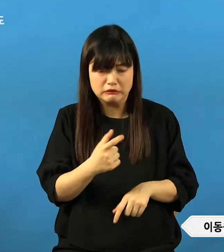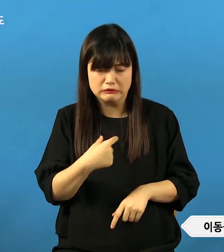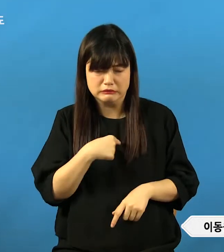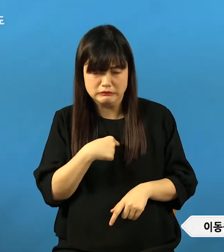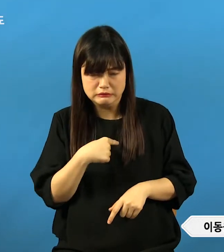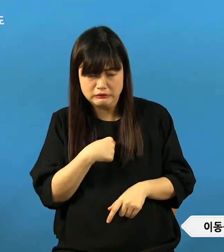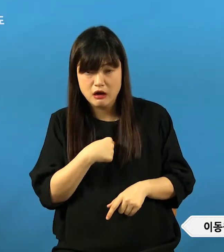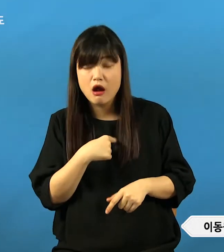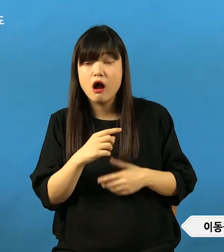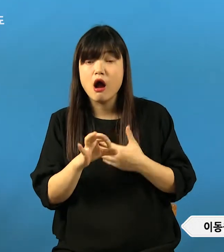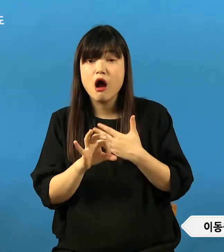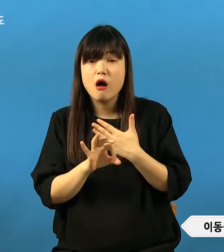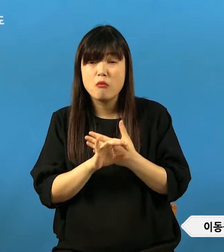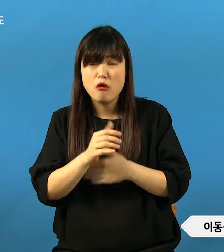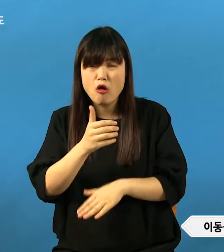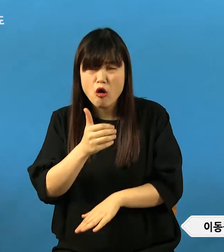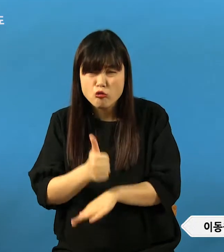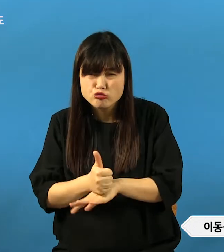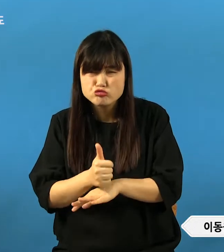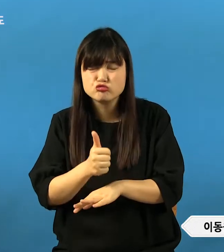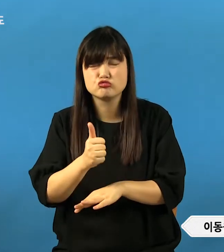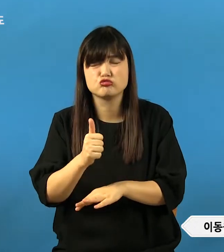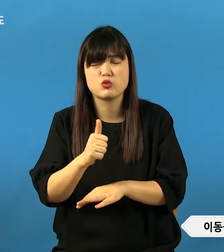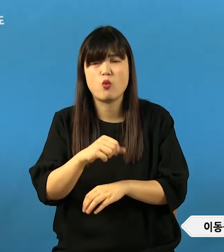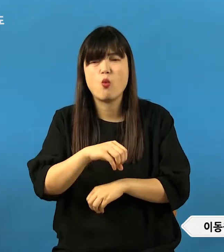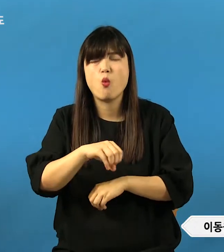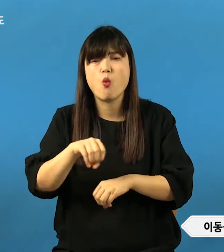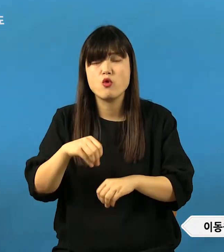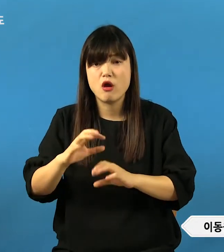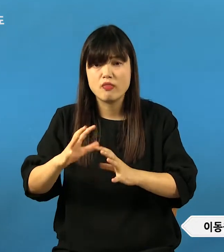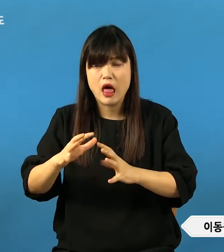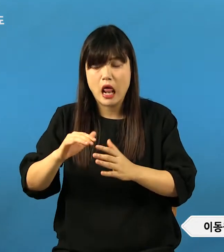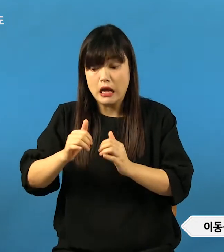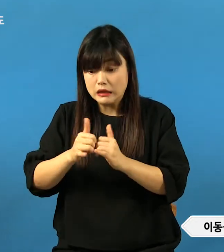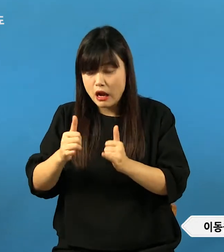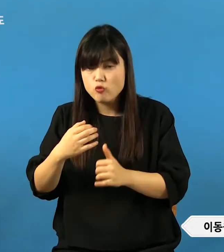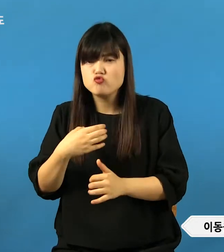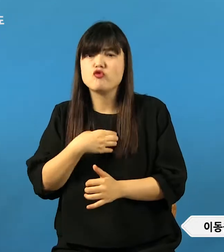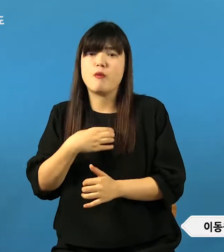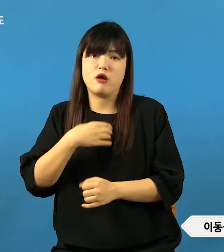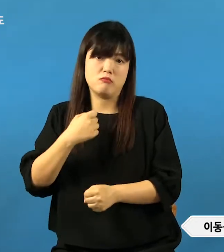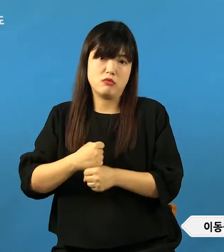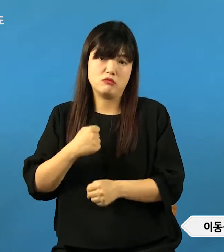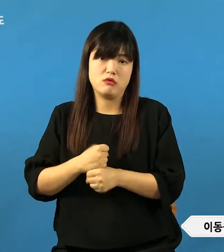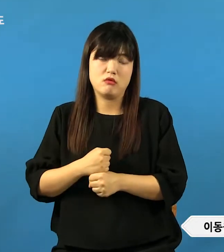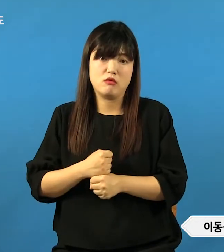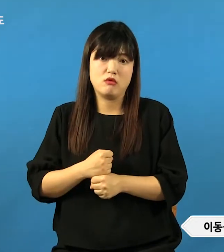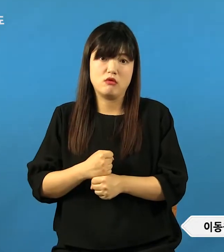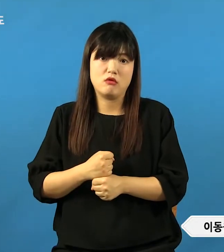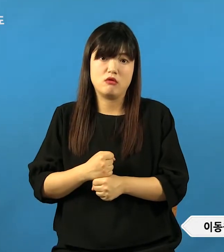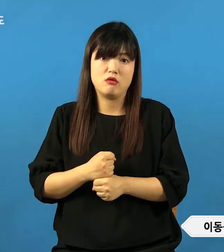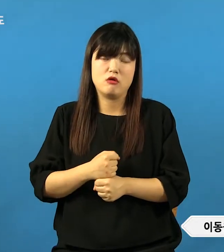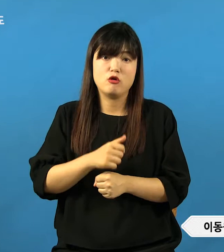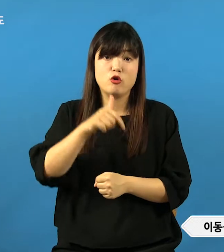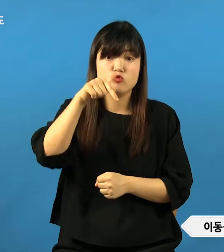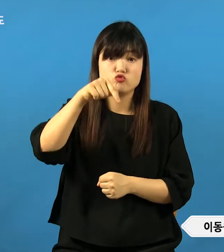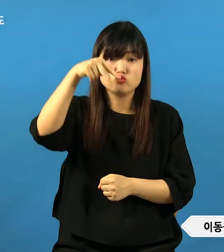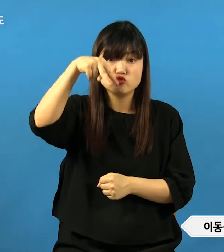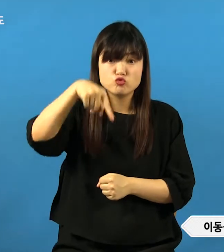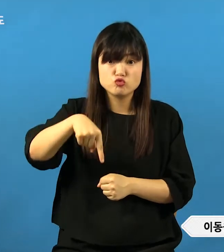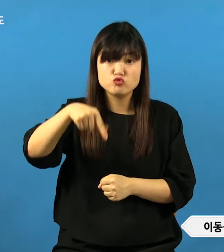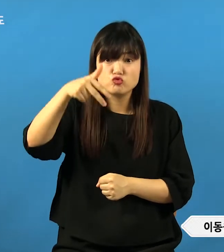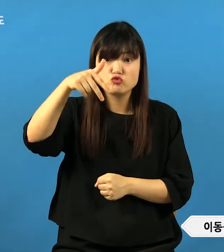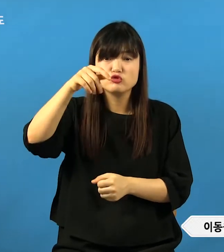때 그런 민족주의는 우리를 오히려 위험하게 할 수가 있습니다. 이런 것을 우리가 국가적 혹은